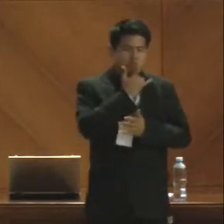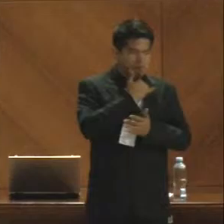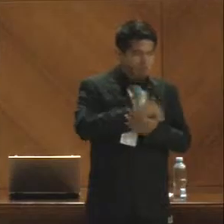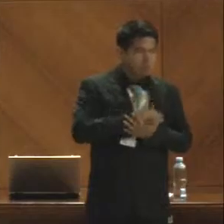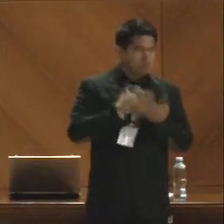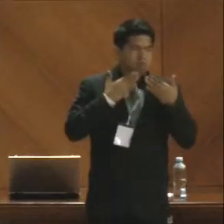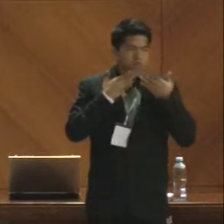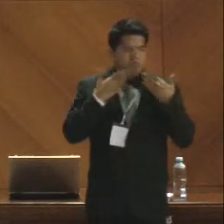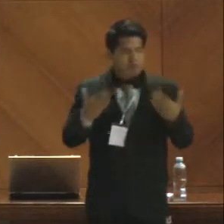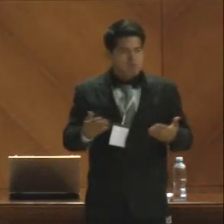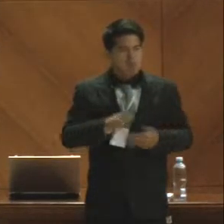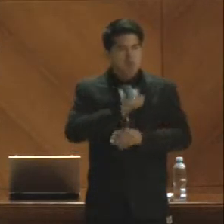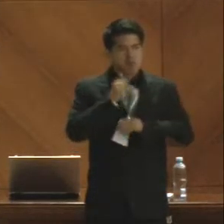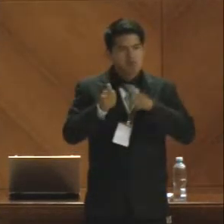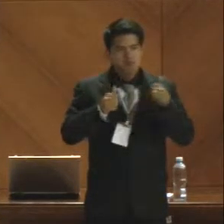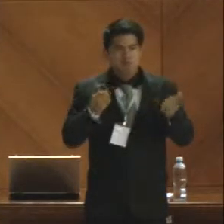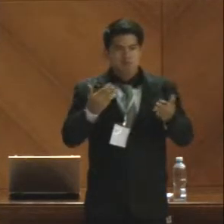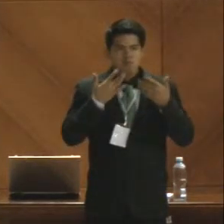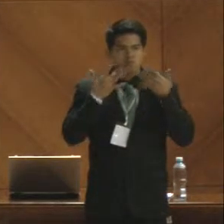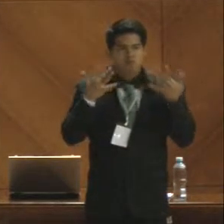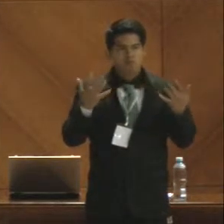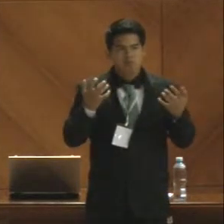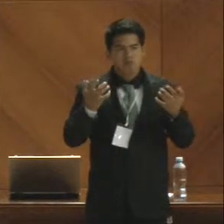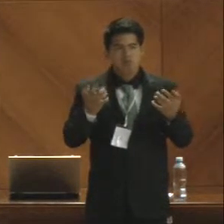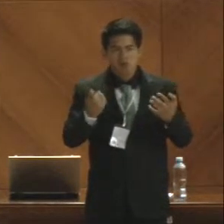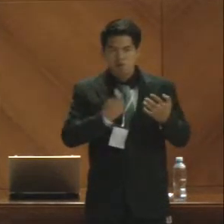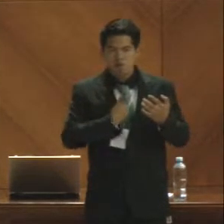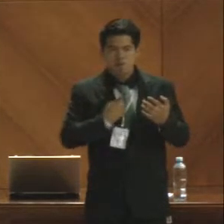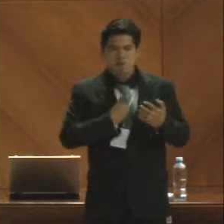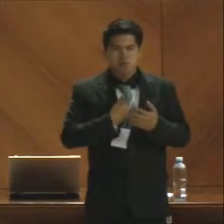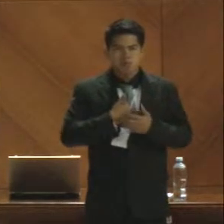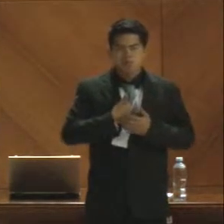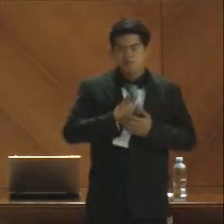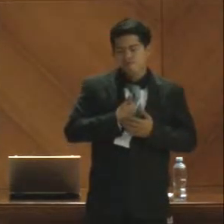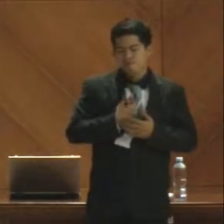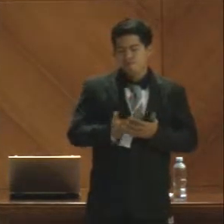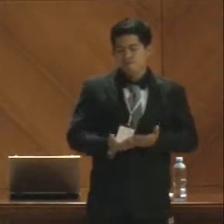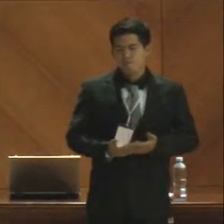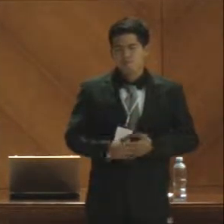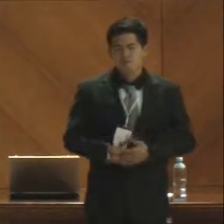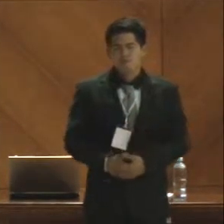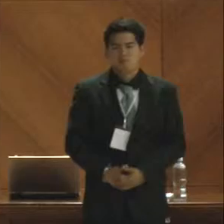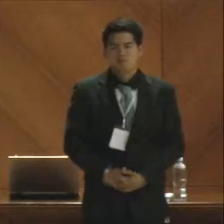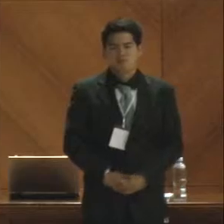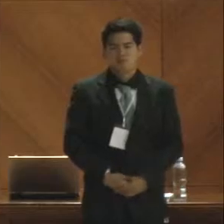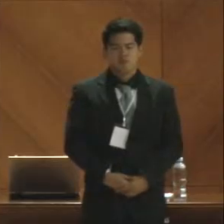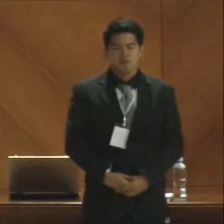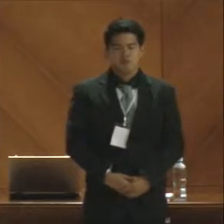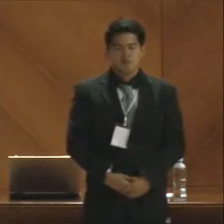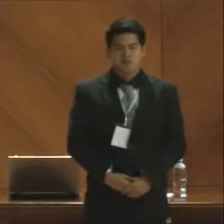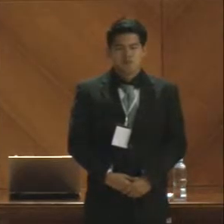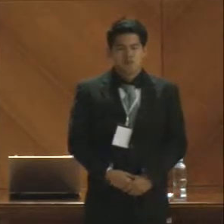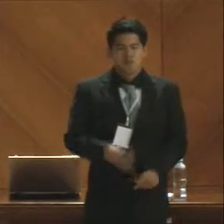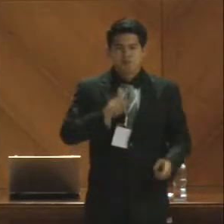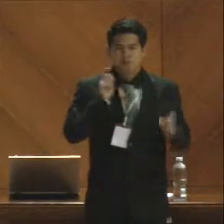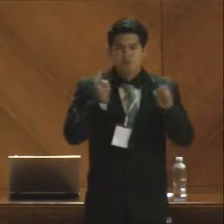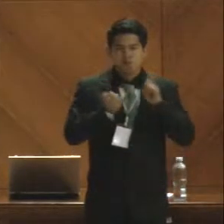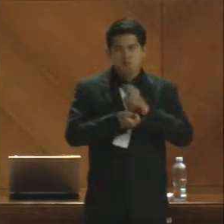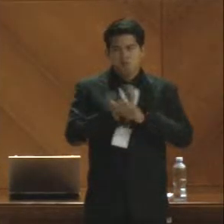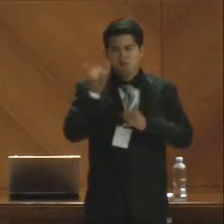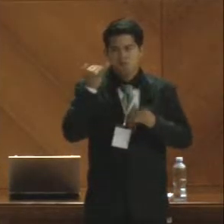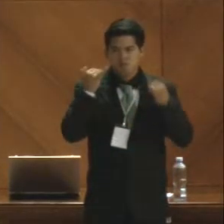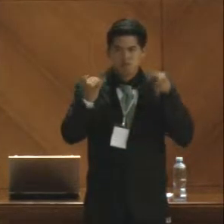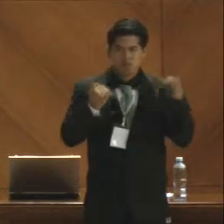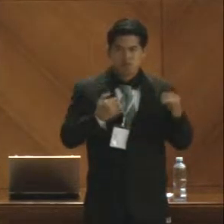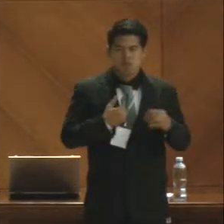es muy fácil hacerlo descentralizado uno implementando su propio Kipux y dependiendo de uno mismo. Y hay un cambio cultural, ¿no? Muchas veces en vez de